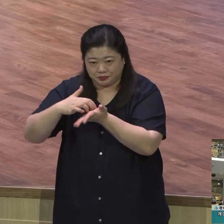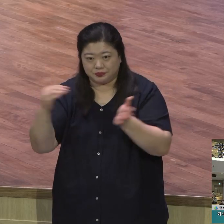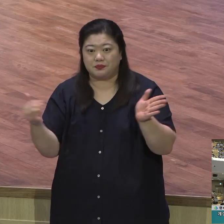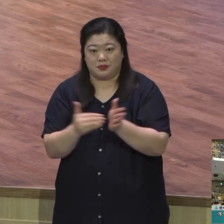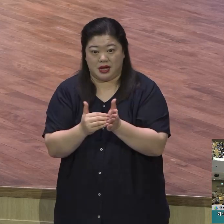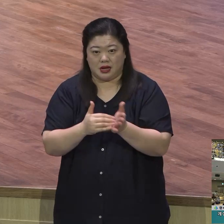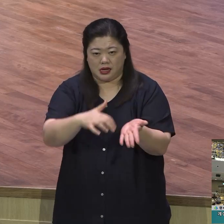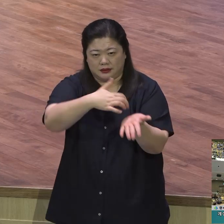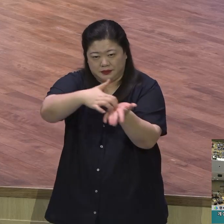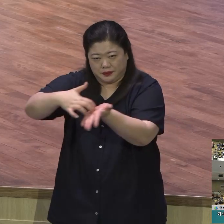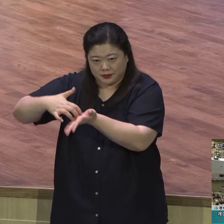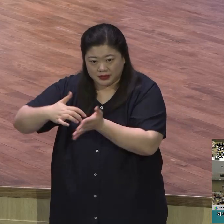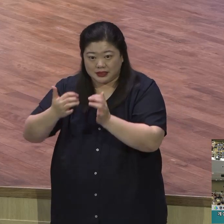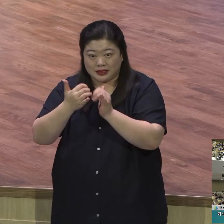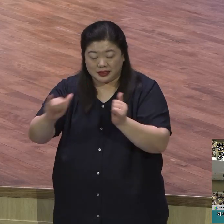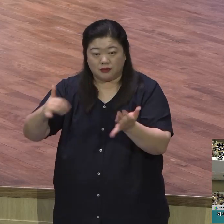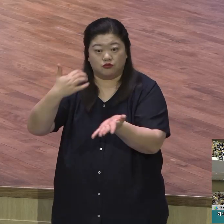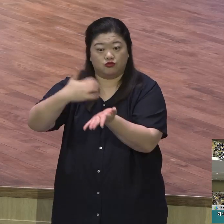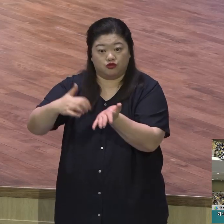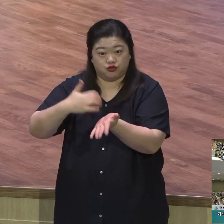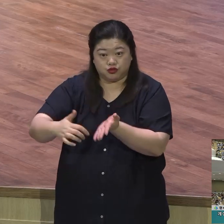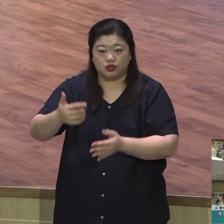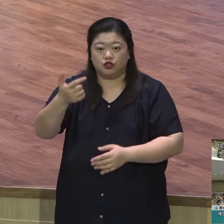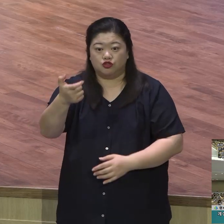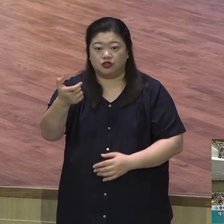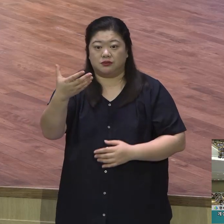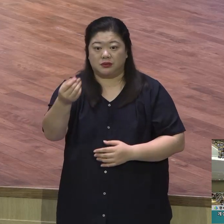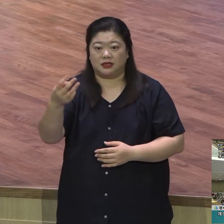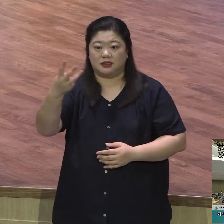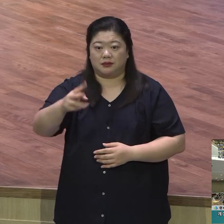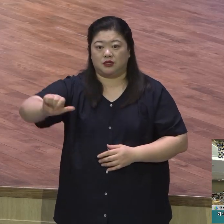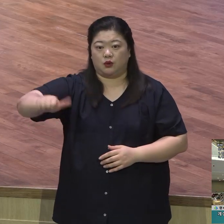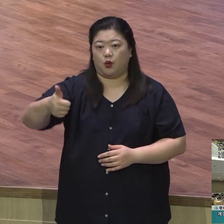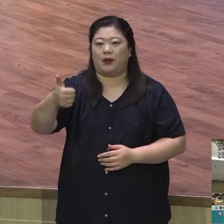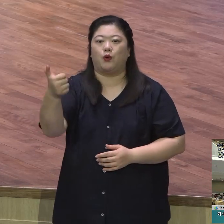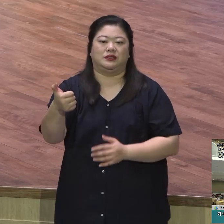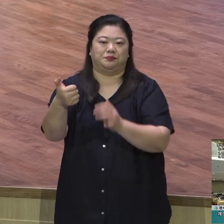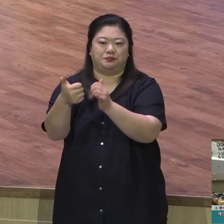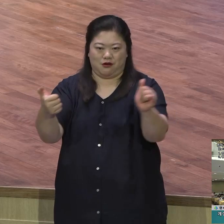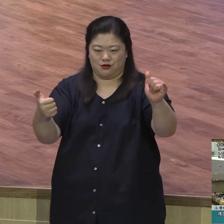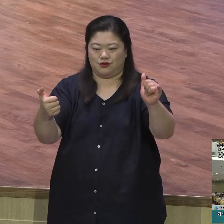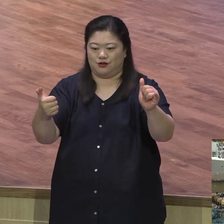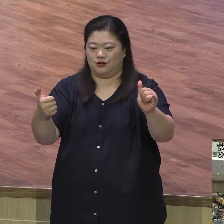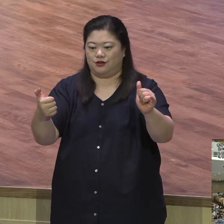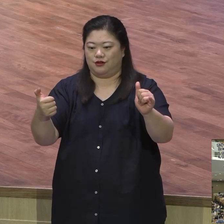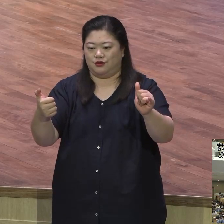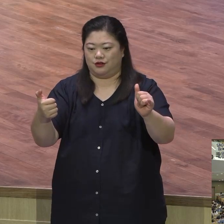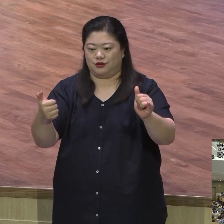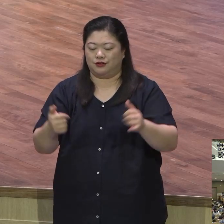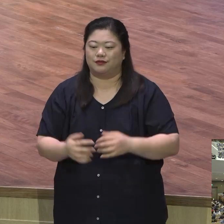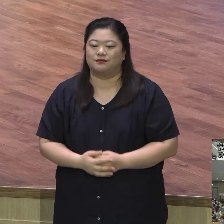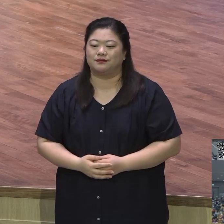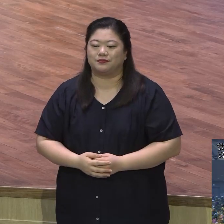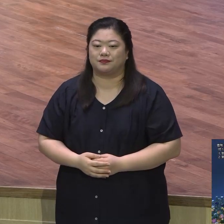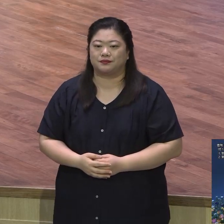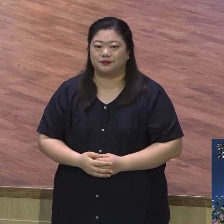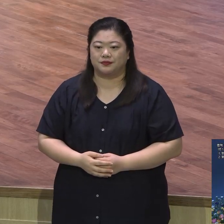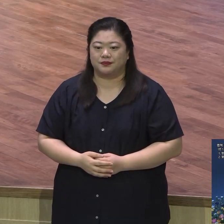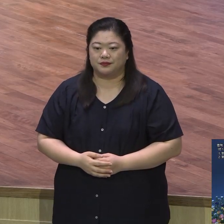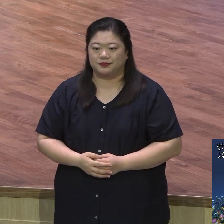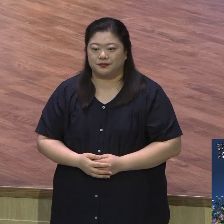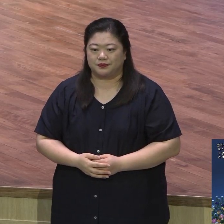개수된 자의 총계는 60만 3550명이었더라 민수기에는요